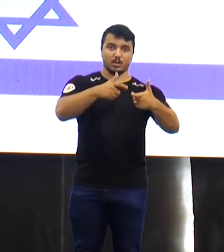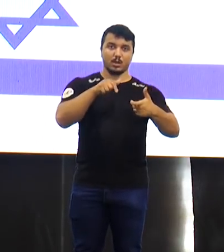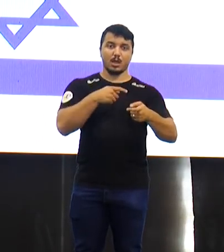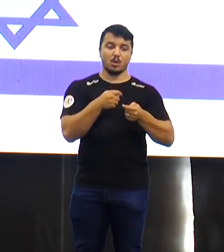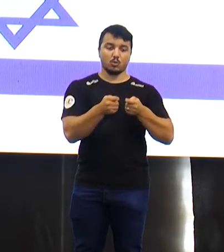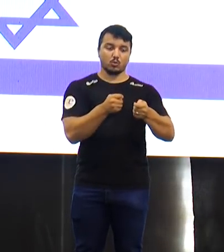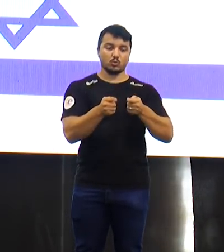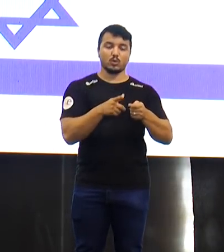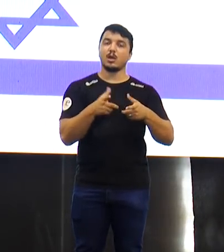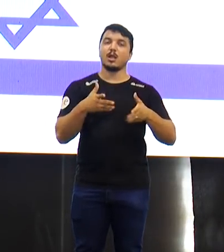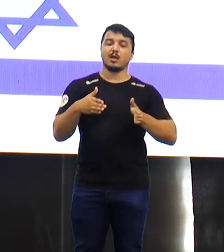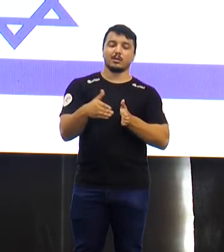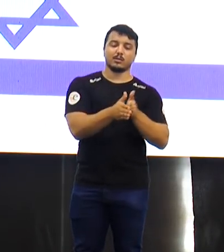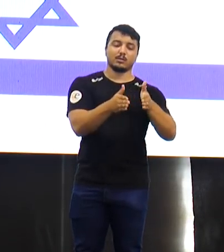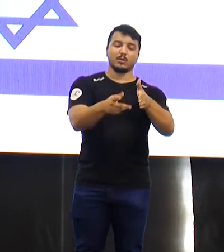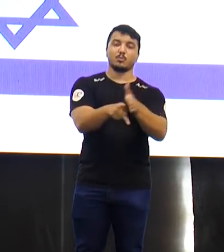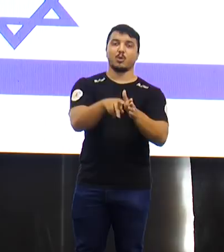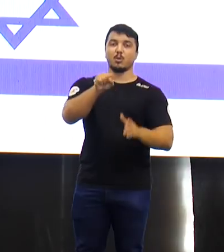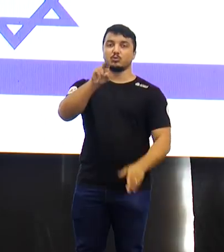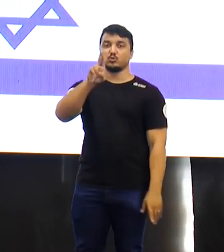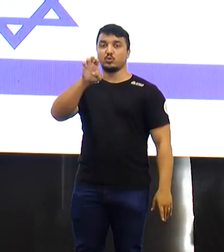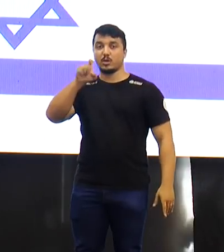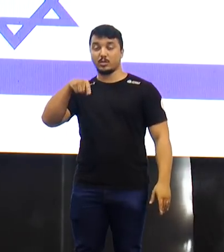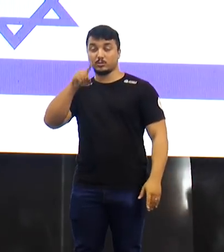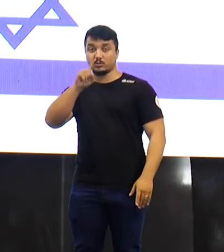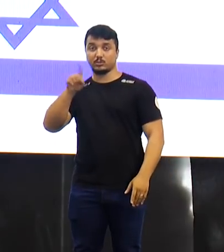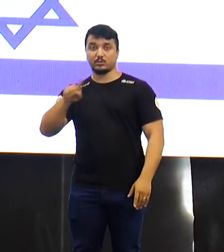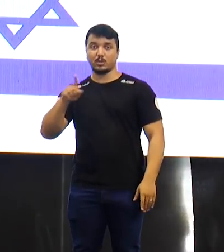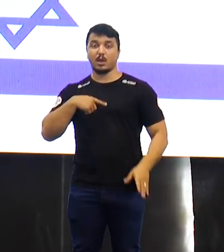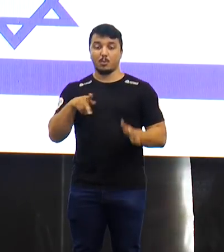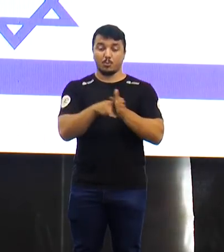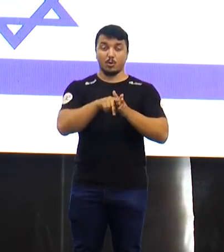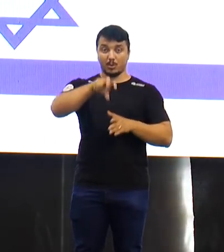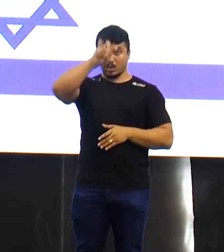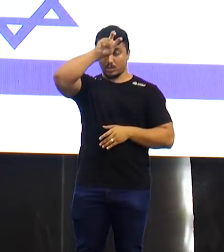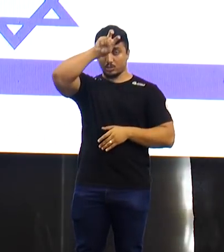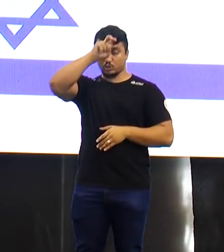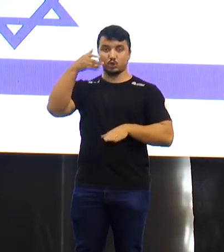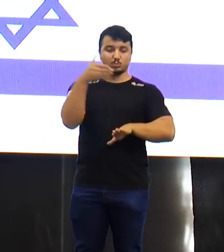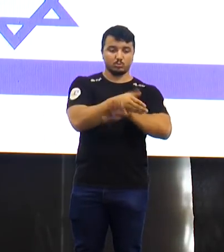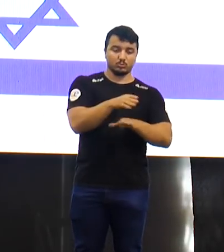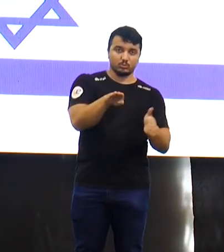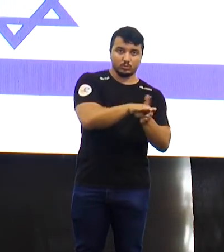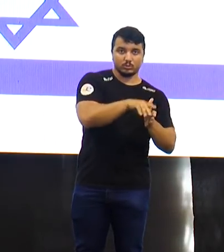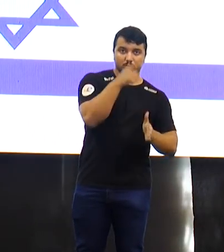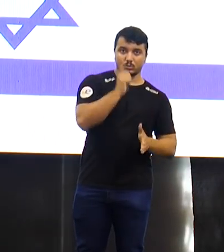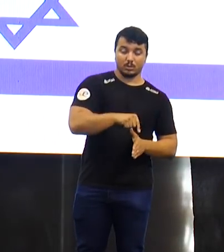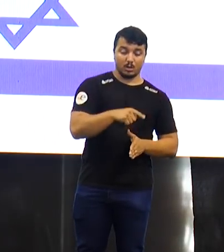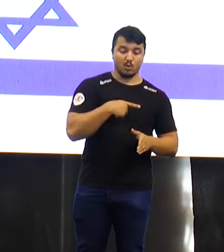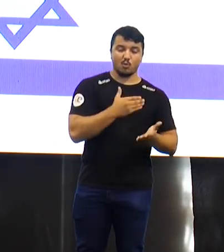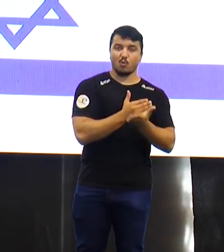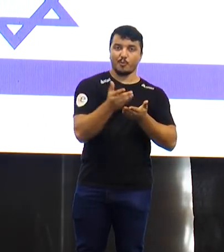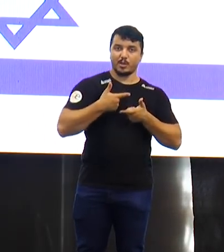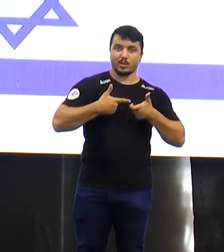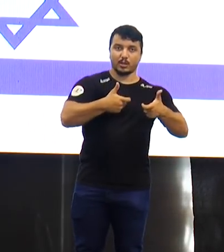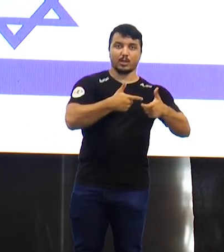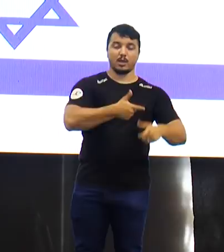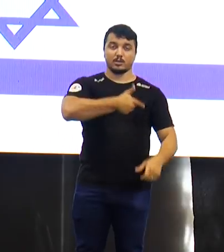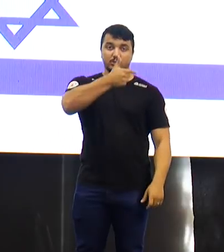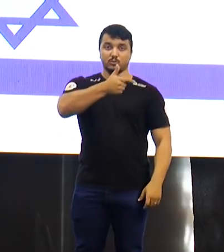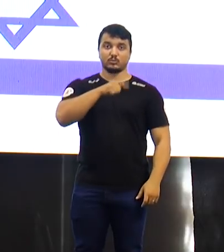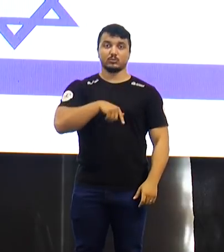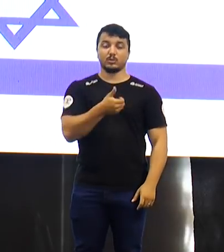do canal de Suez. Gamal Abdel Nasser, o egípcio, invade o canal deflagrando a segunda guerra. Em